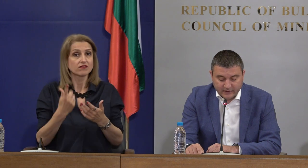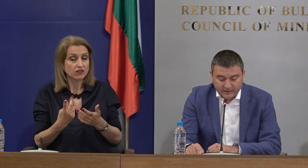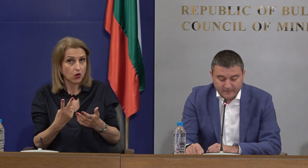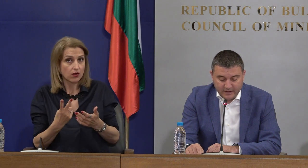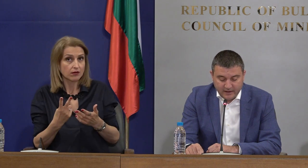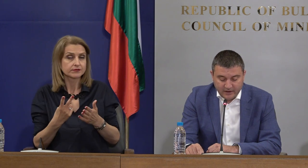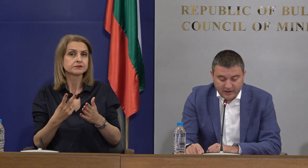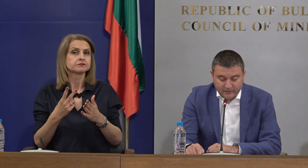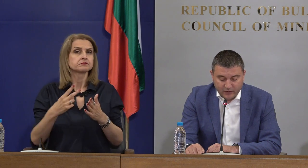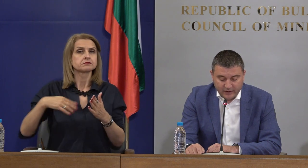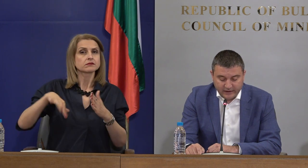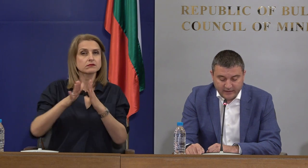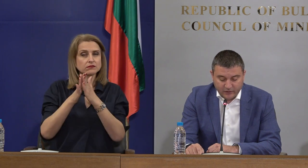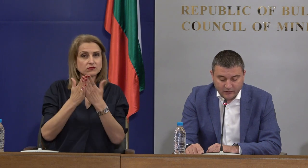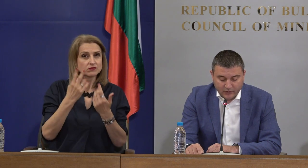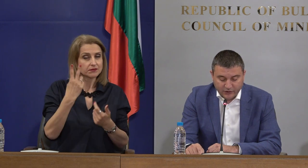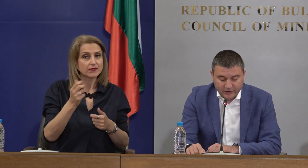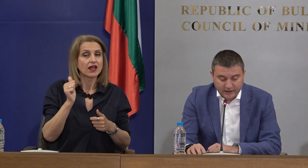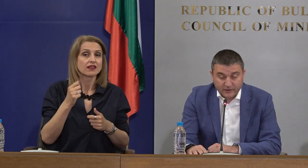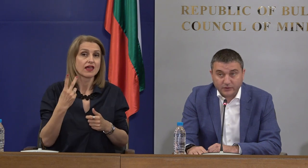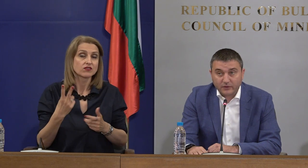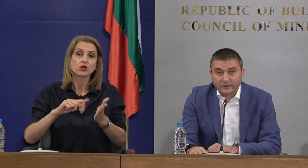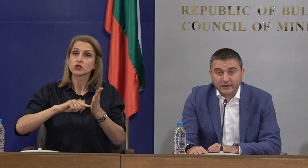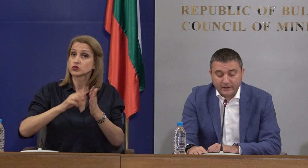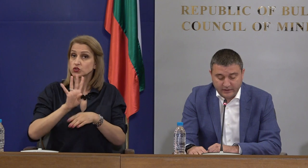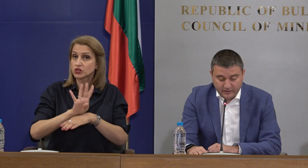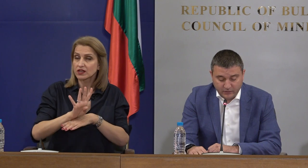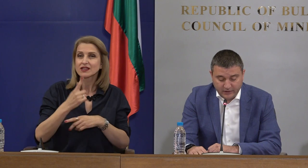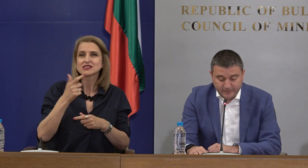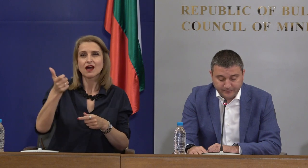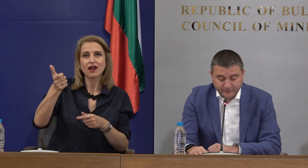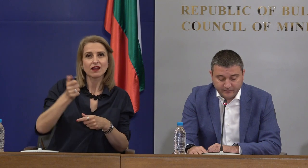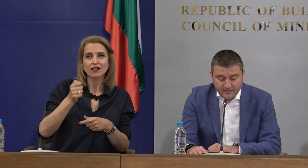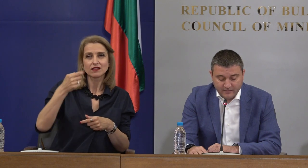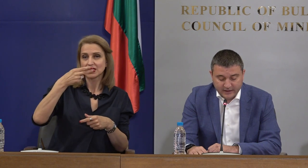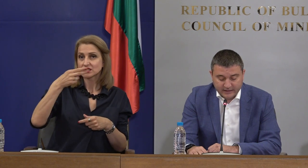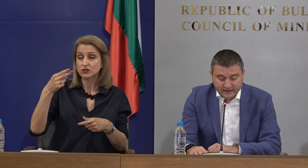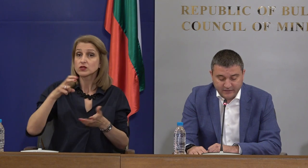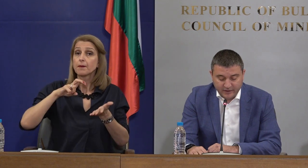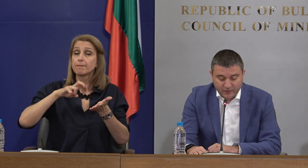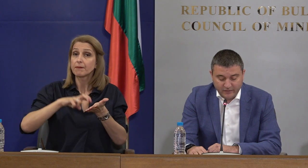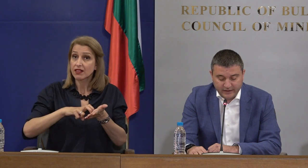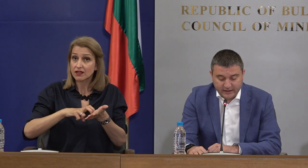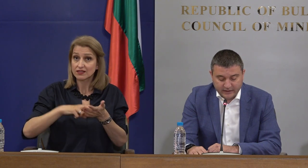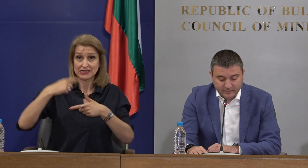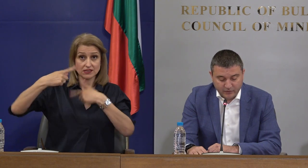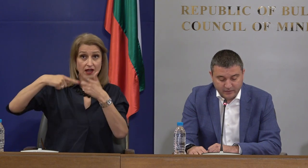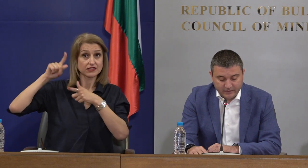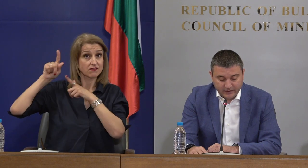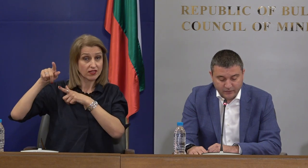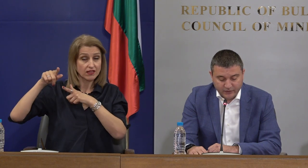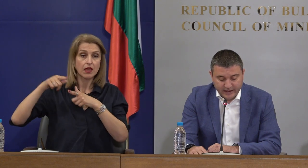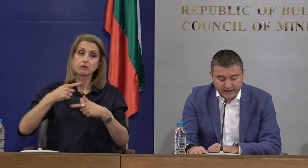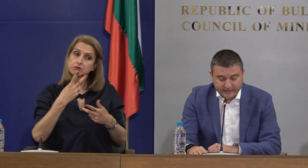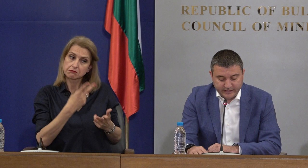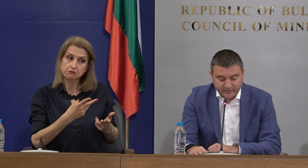с член 2 алинея 2 точка 14 от закона за кредитните институции, Банката за развитие прояви интерес към придобиване